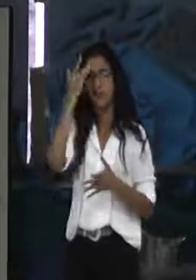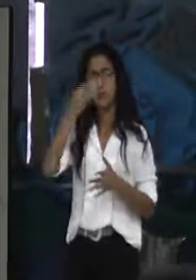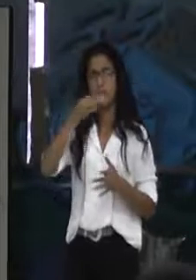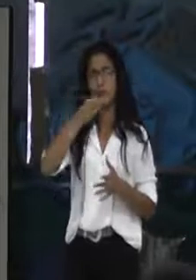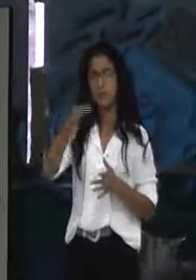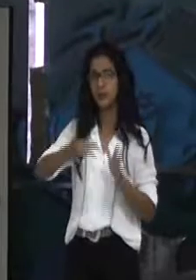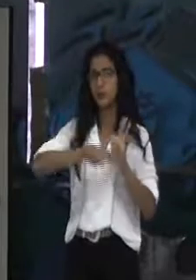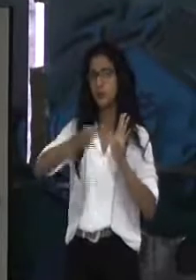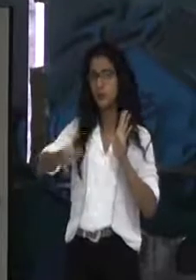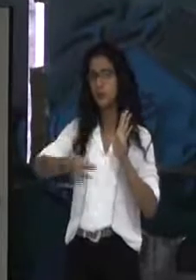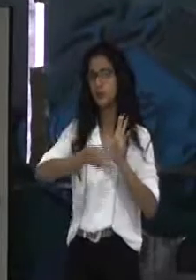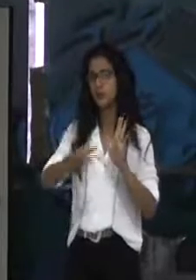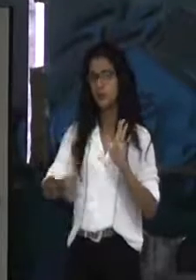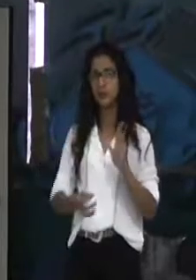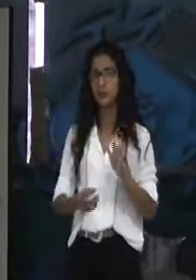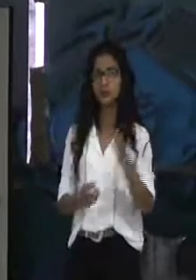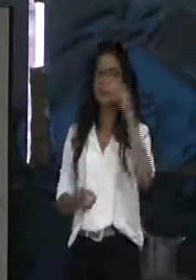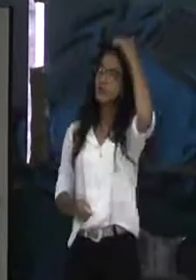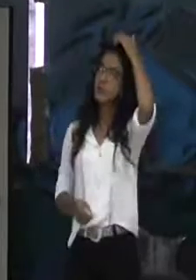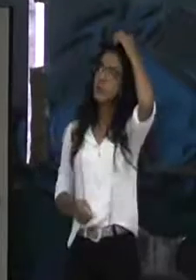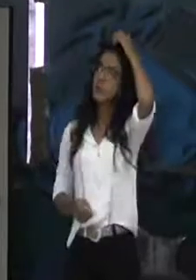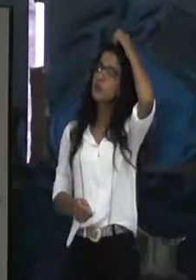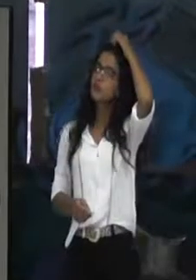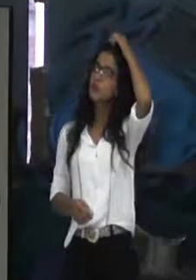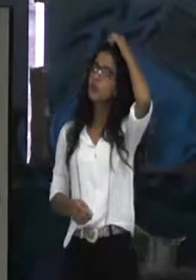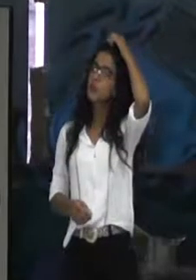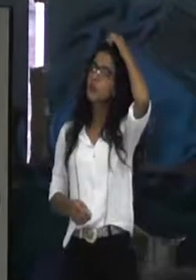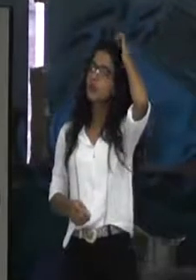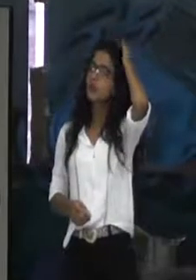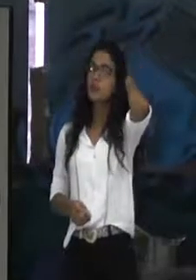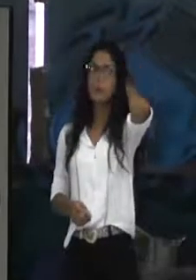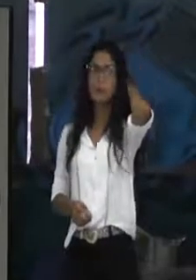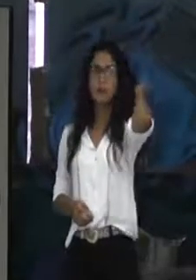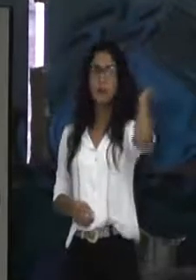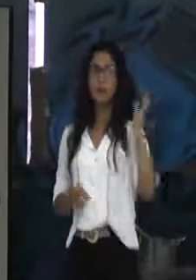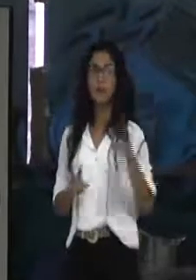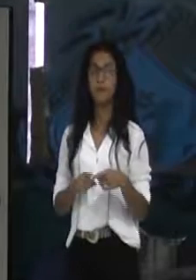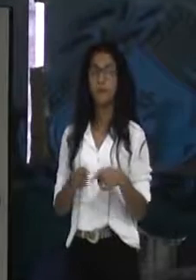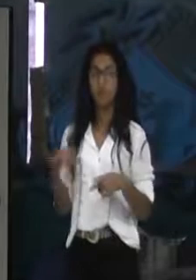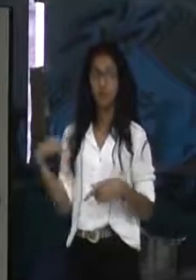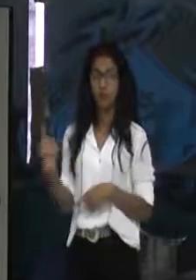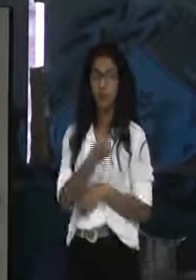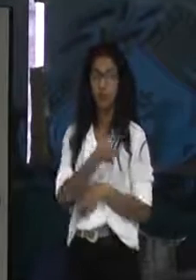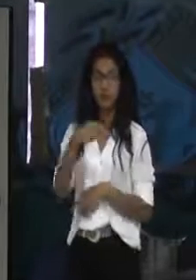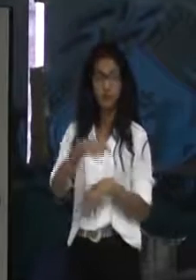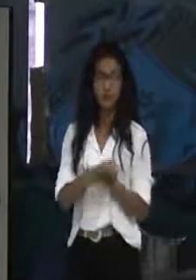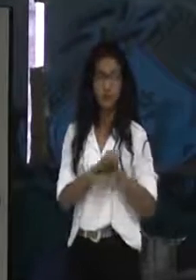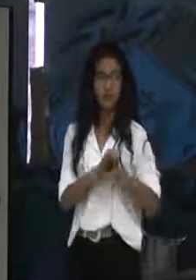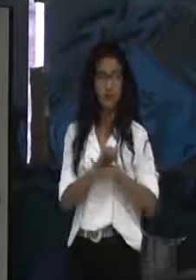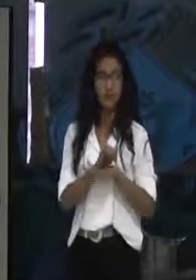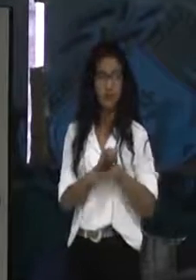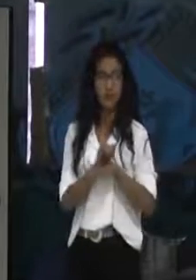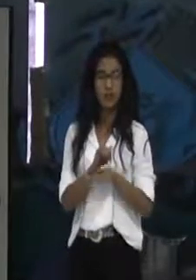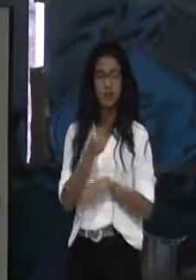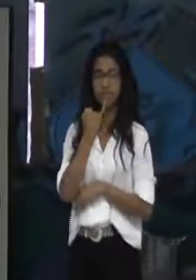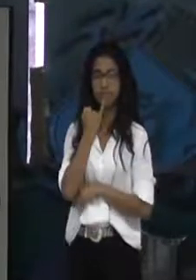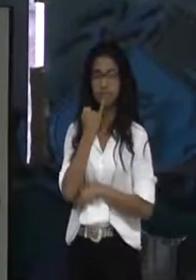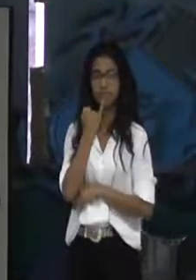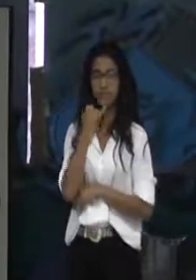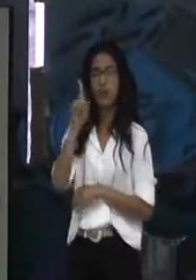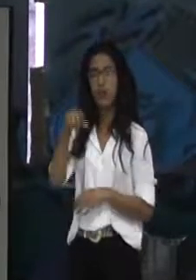dissessemos nossas preocupações. Agora, o que nós, moradores de Ilhéus, estamos lamentando é